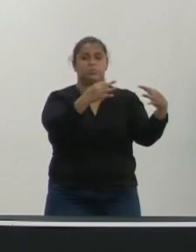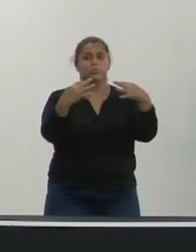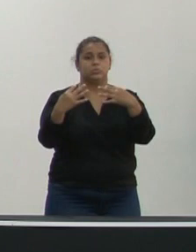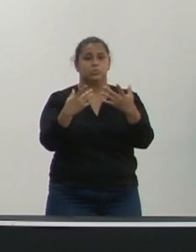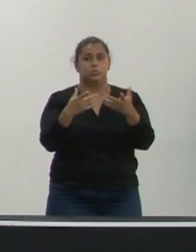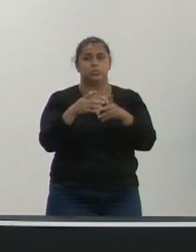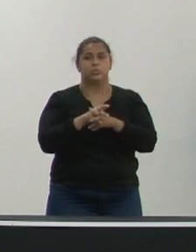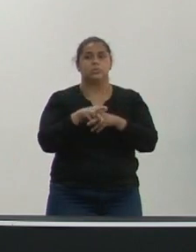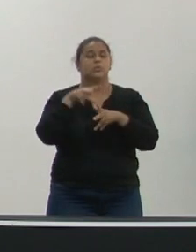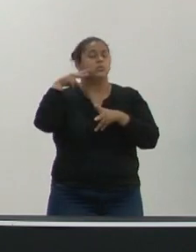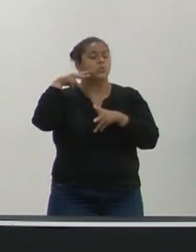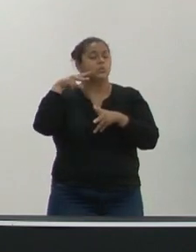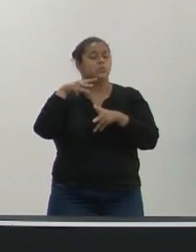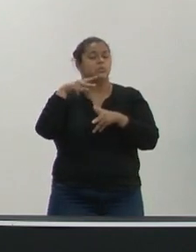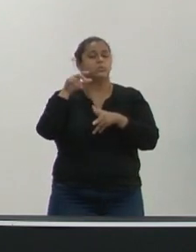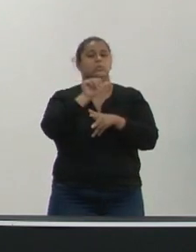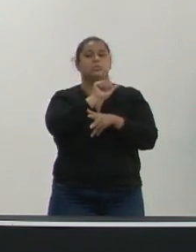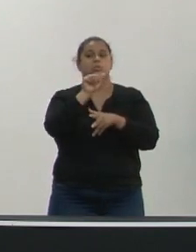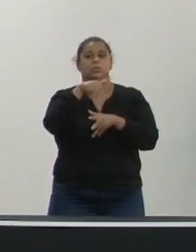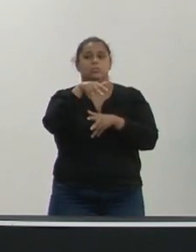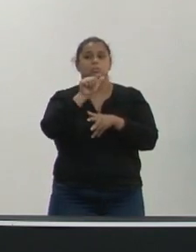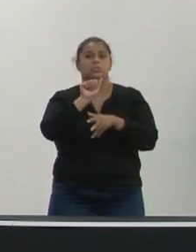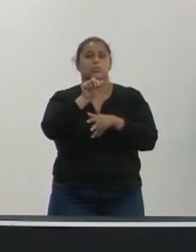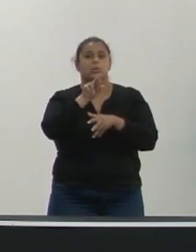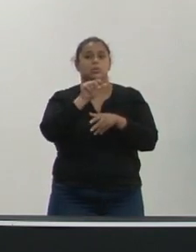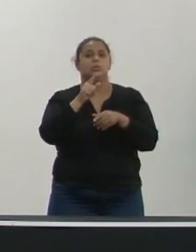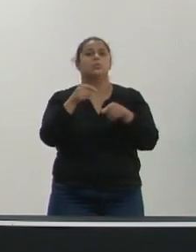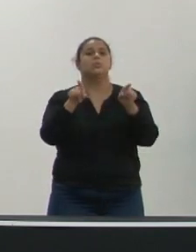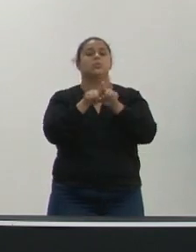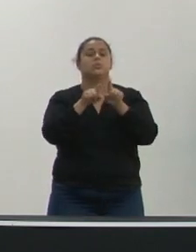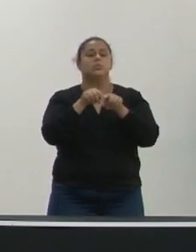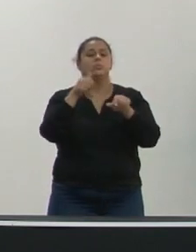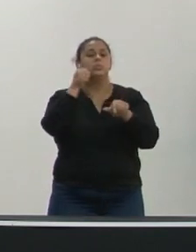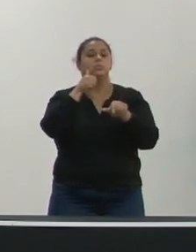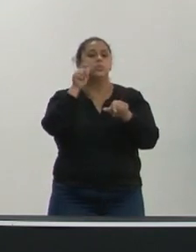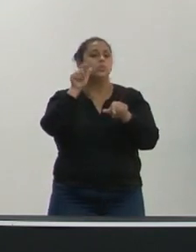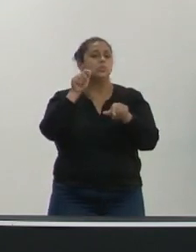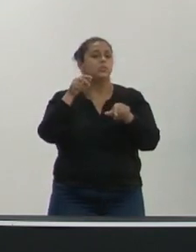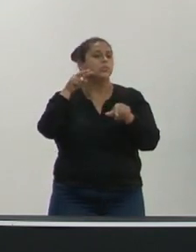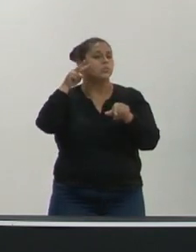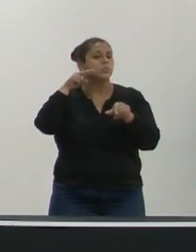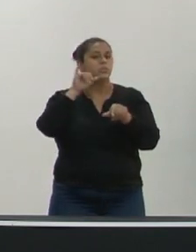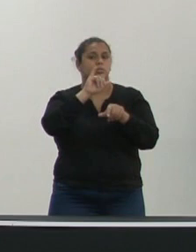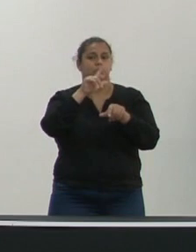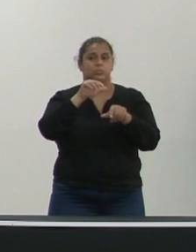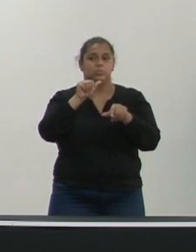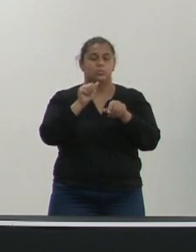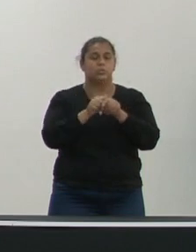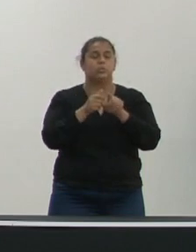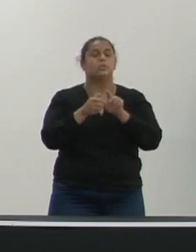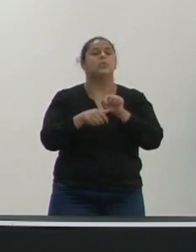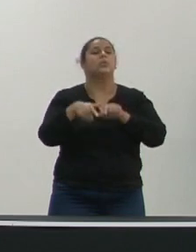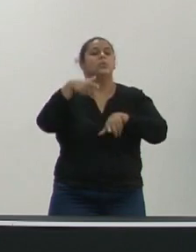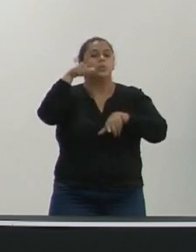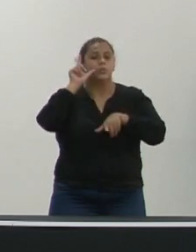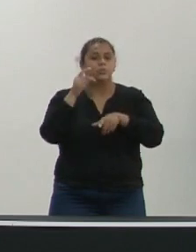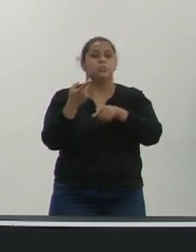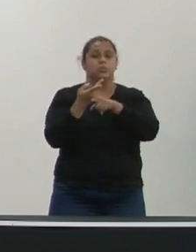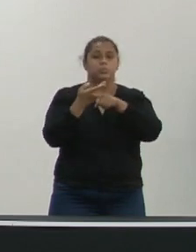Amaro, a vereadora Isa. Só informar que ontem eu fui procurado pelo ex-prefeito doutor